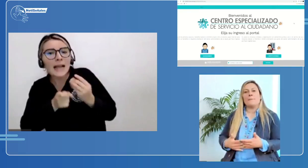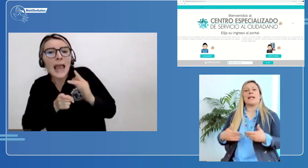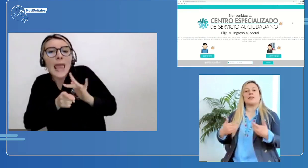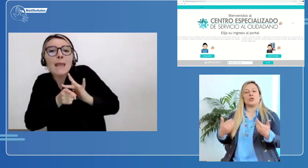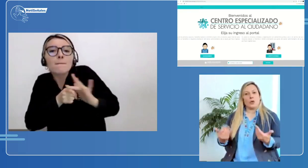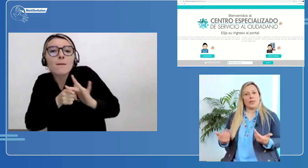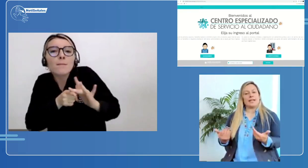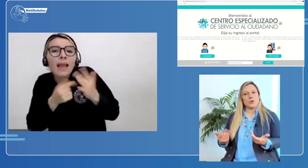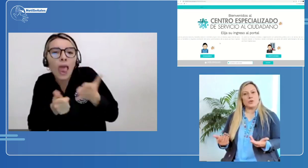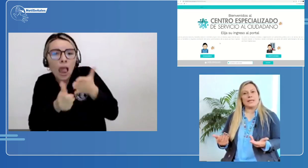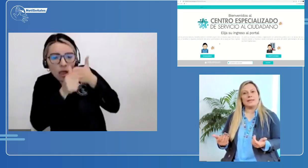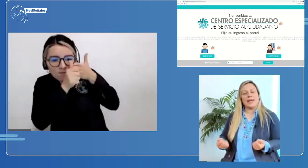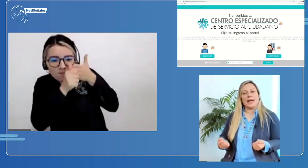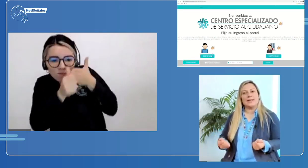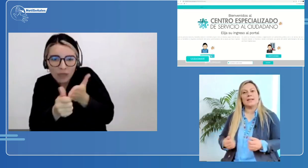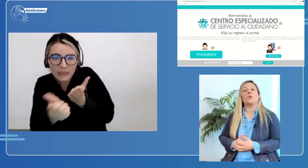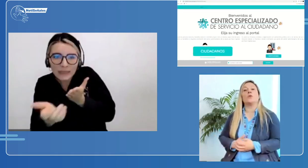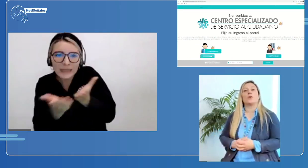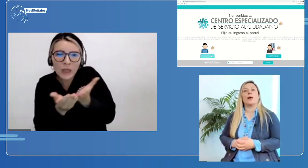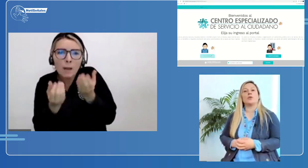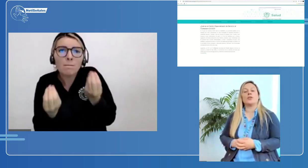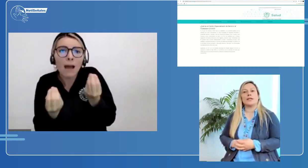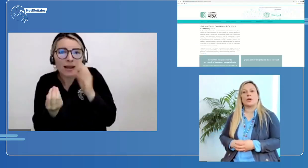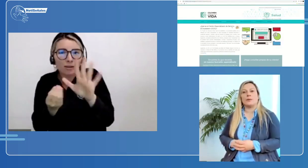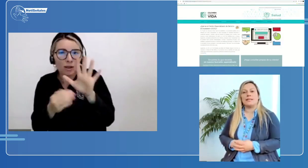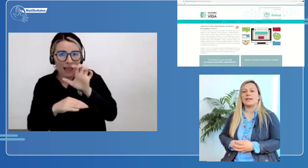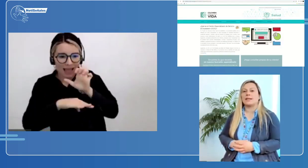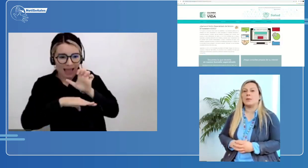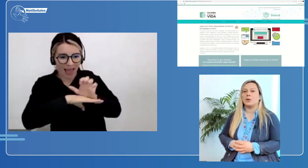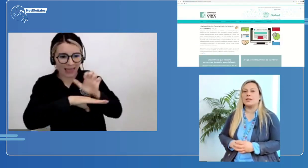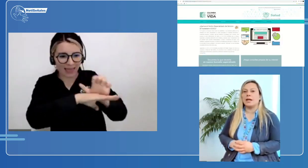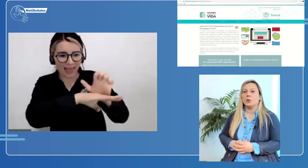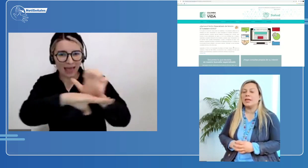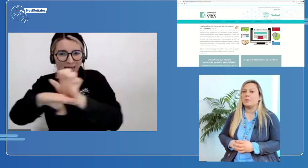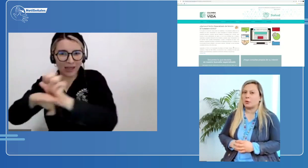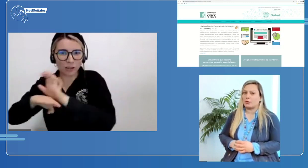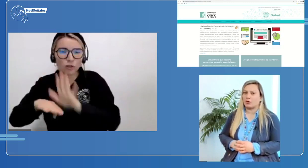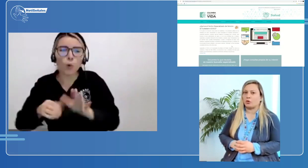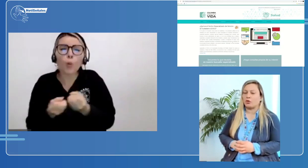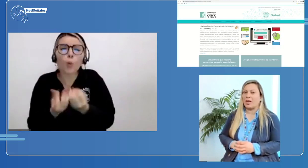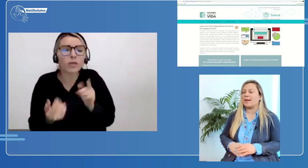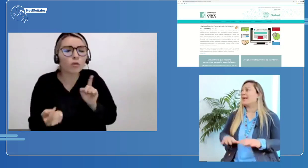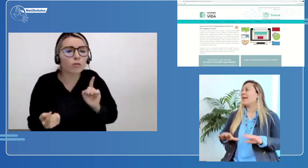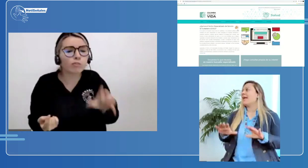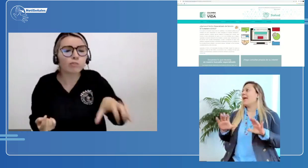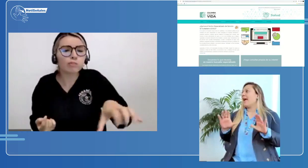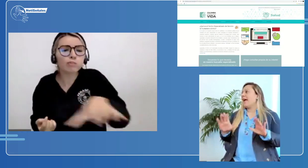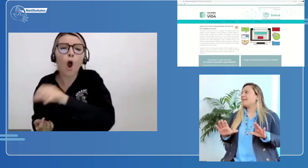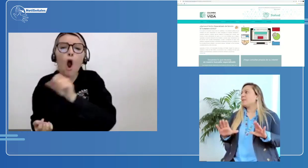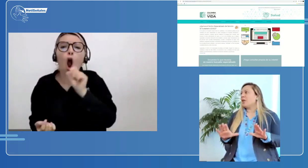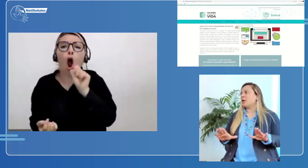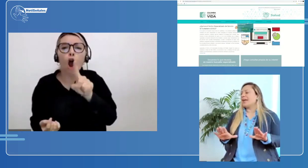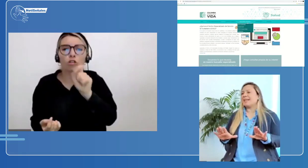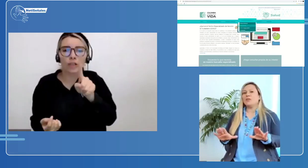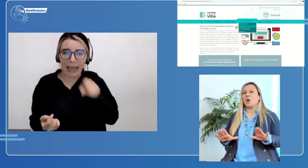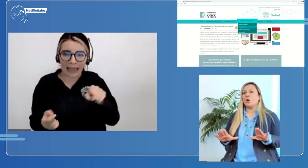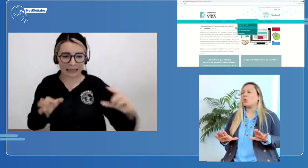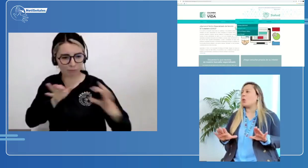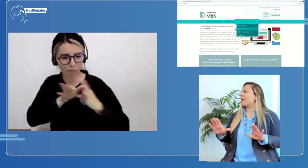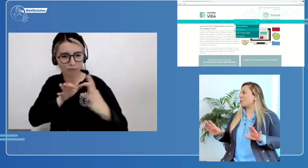para todas las 11 entidades que conformamos el sector administrativo de salud y protección social. Este modelo de atención cuenta con